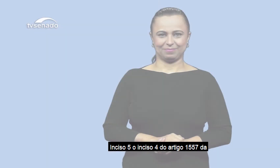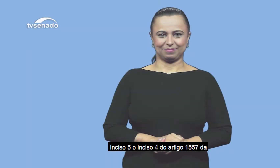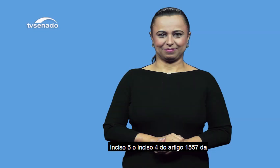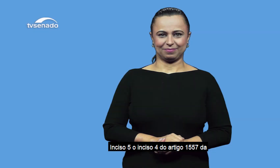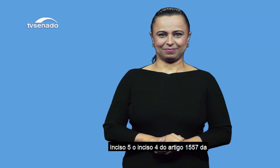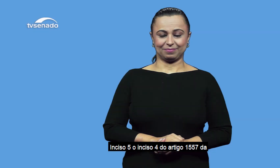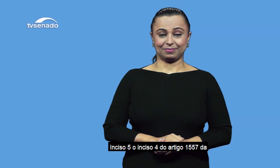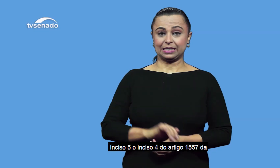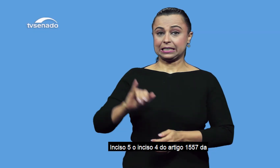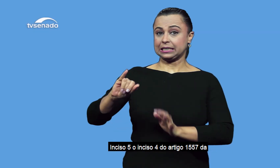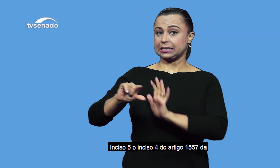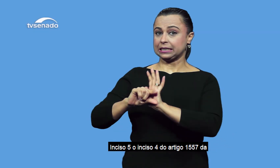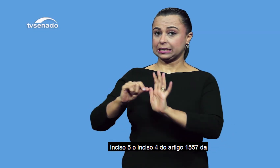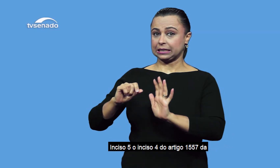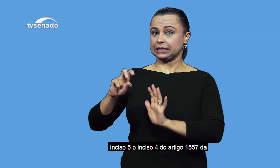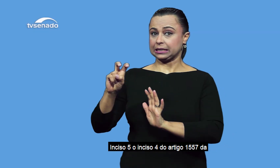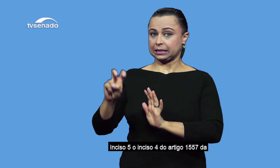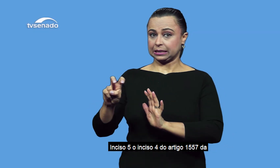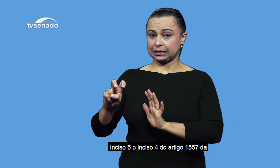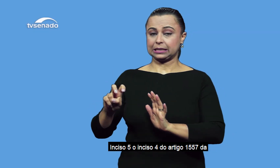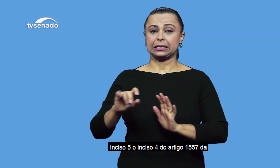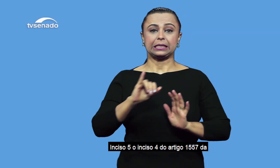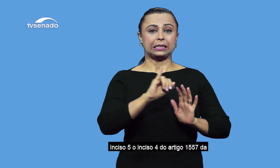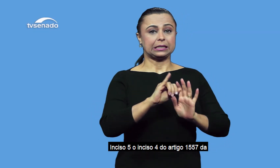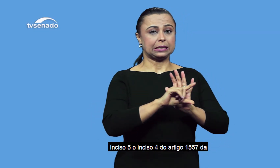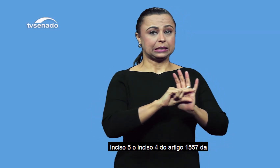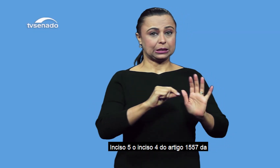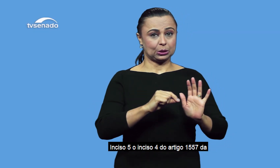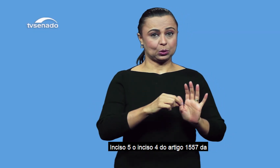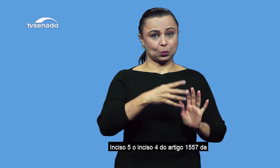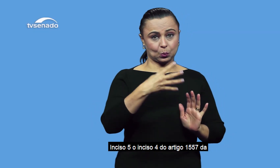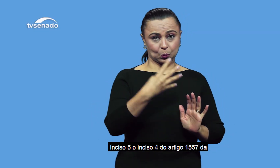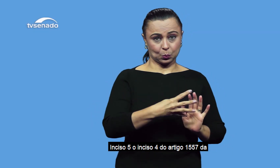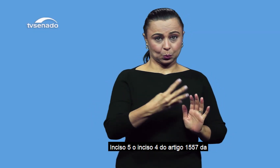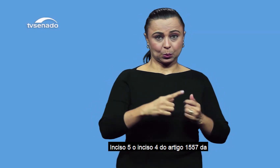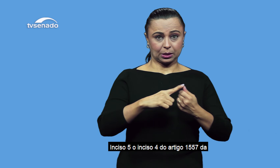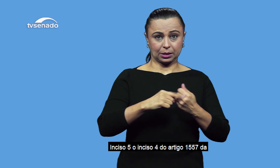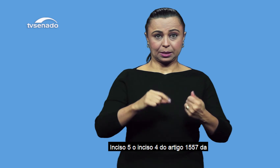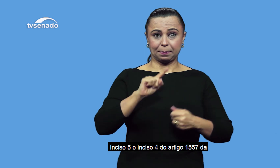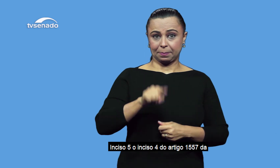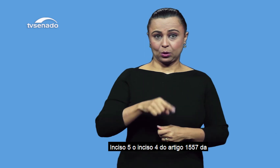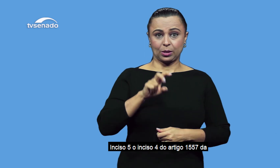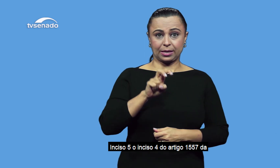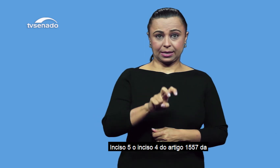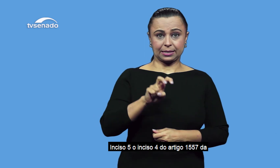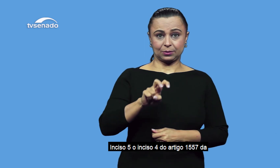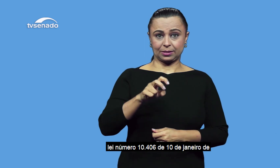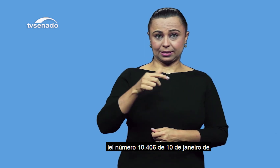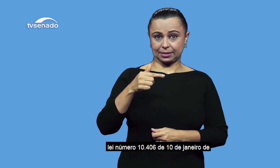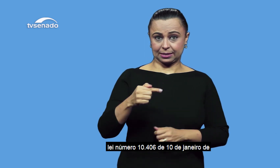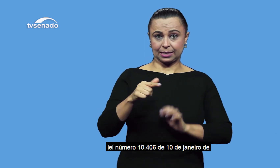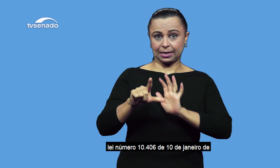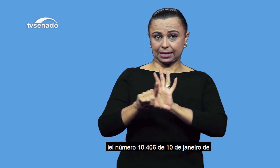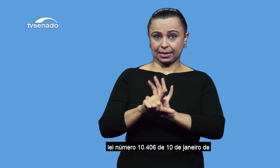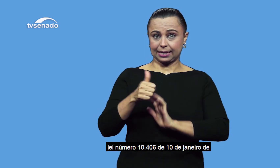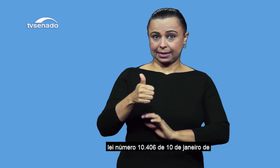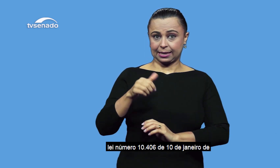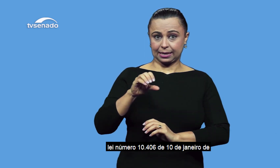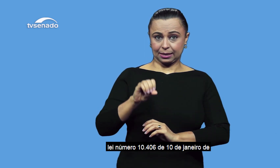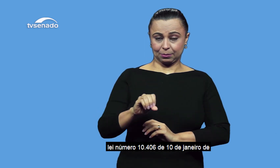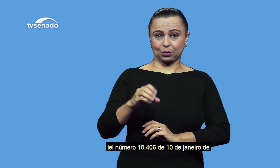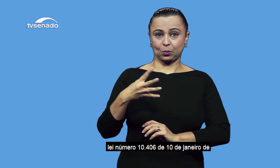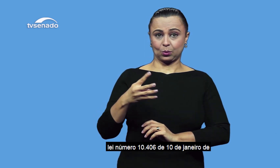o inciso 5o inciso 4 do artigo 1557 da lei número